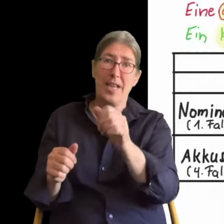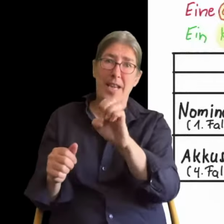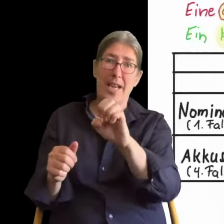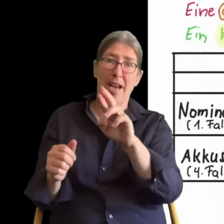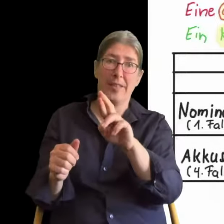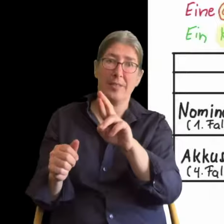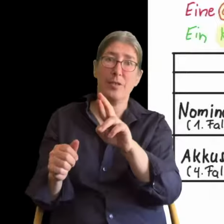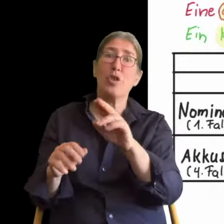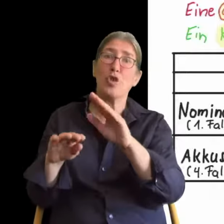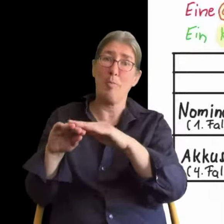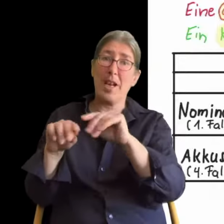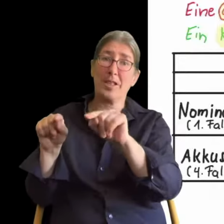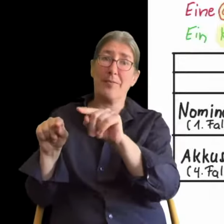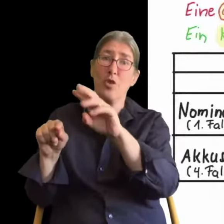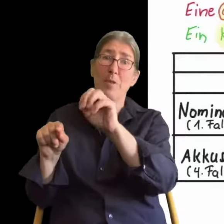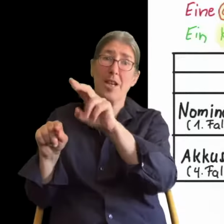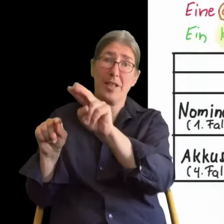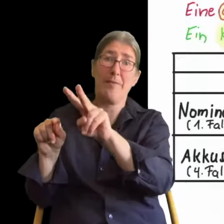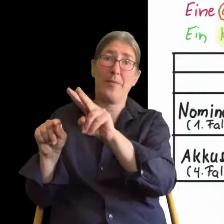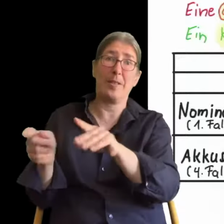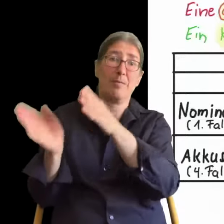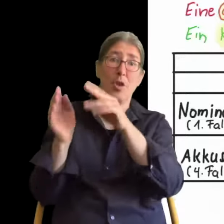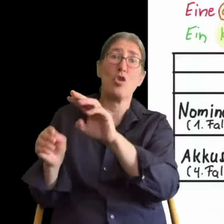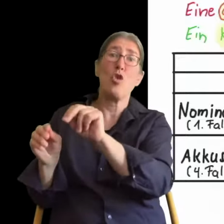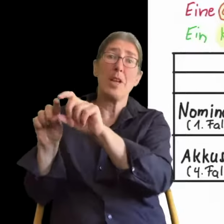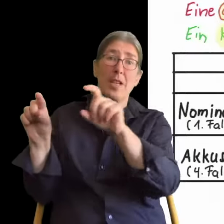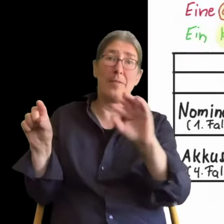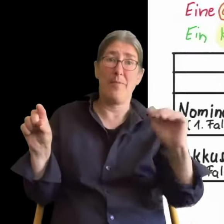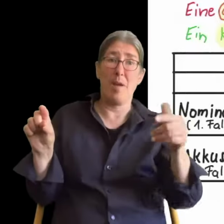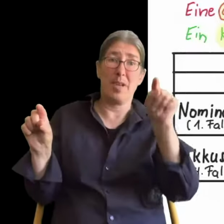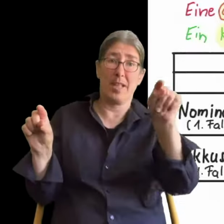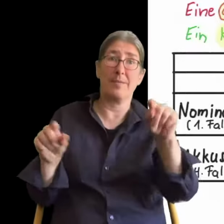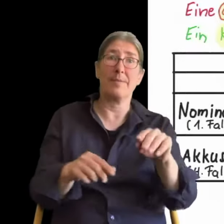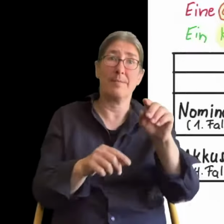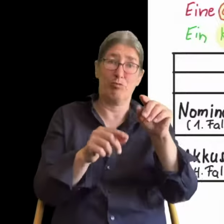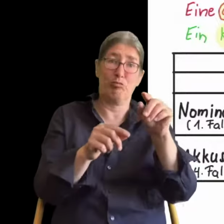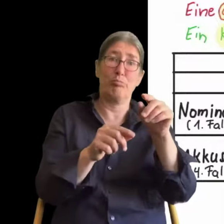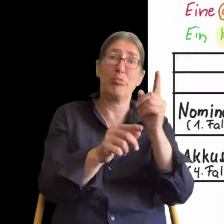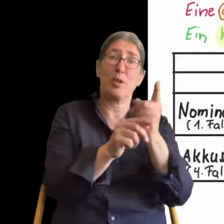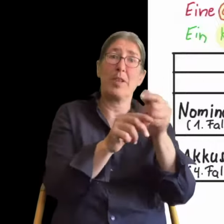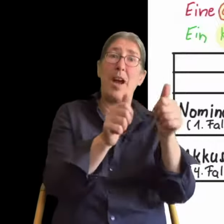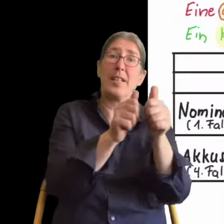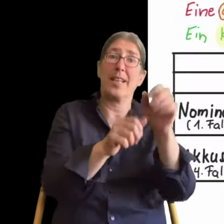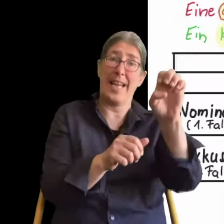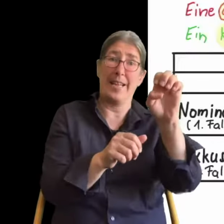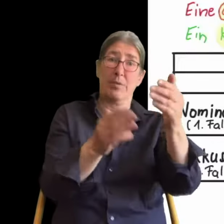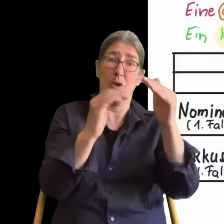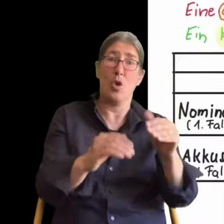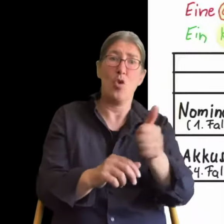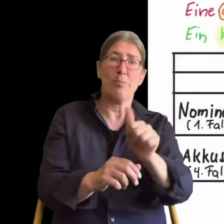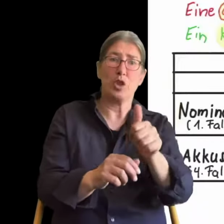Nominativ, Nominativ Femininum, im bestimmten Artikel die Endung E und beim unbestimmten